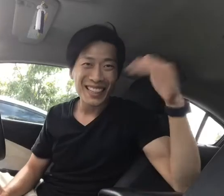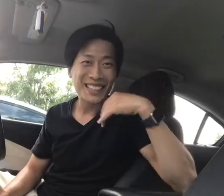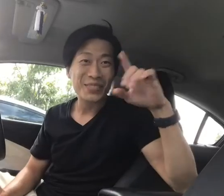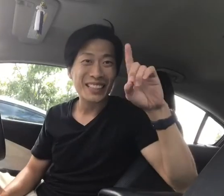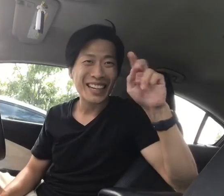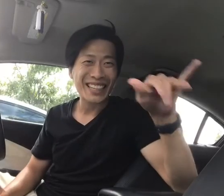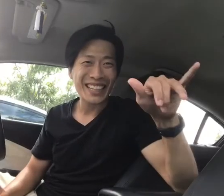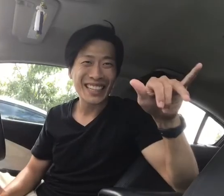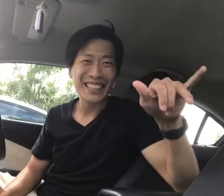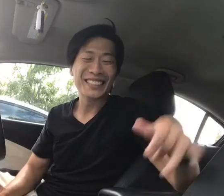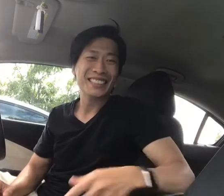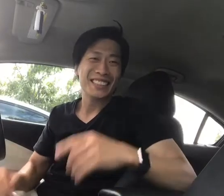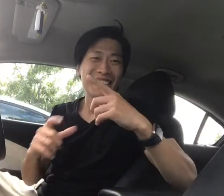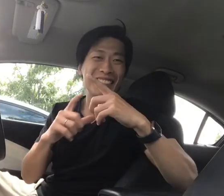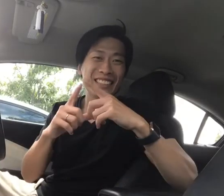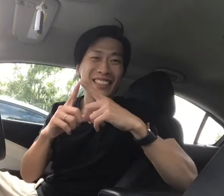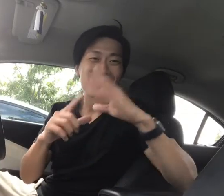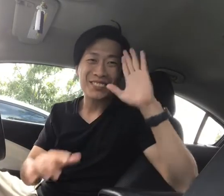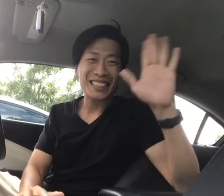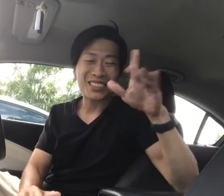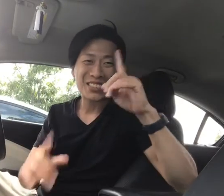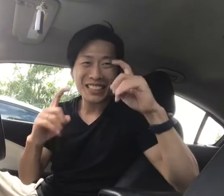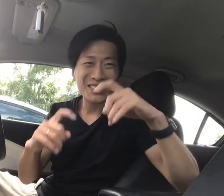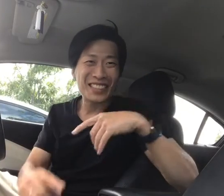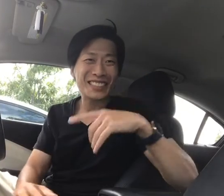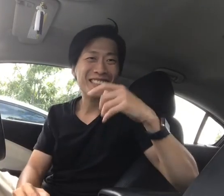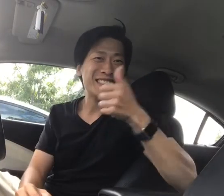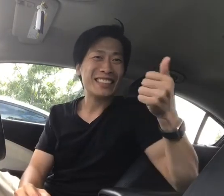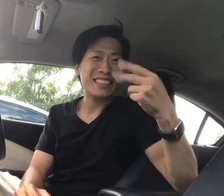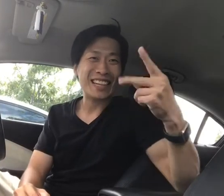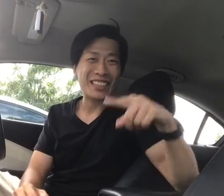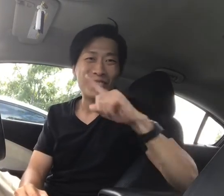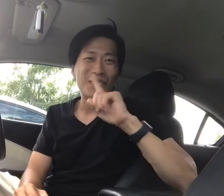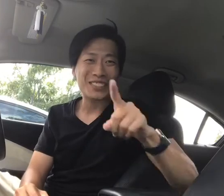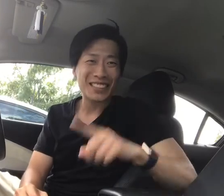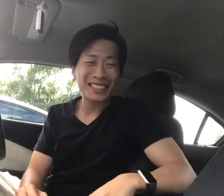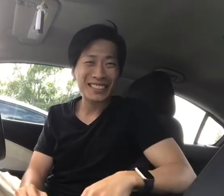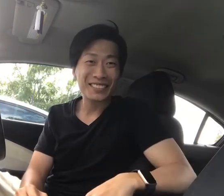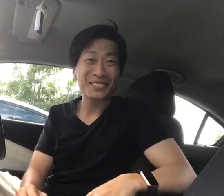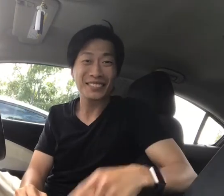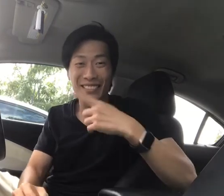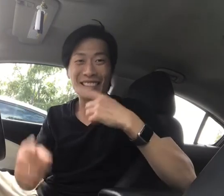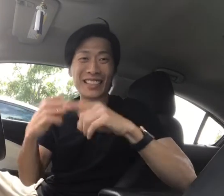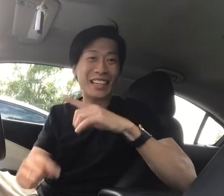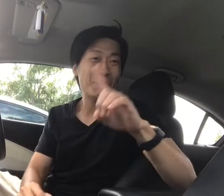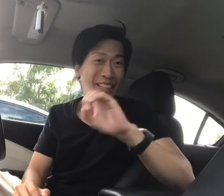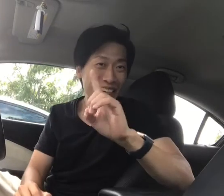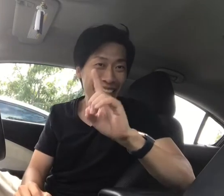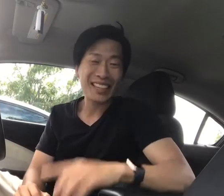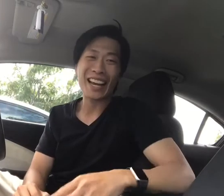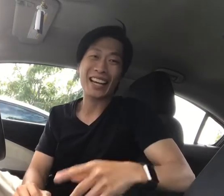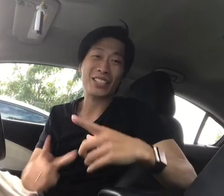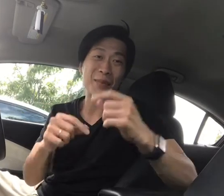Hey, it's me, Danny. 皆さん、こんにちは。Danny と申します。My name Danny, and Japanese